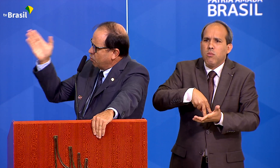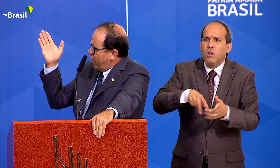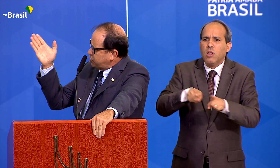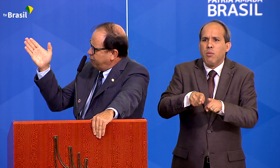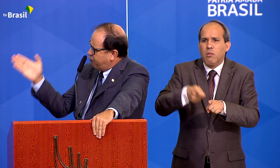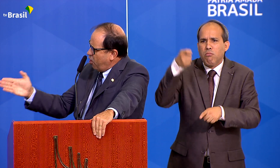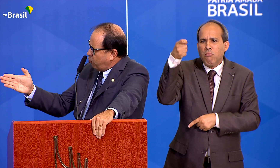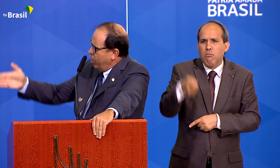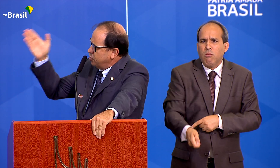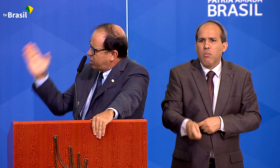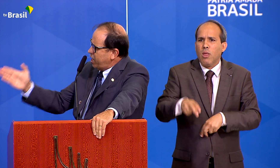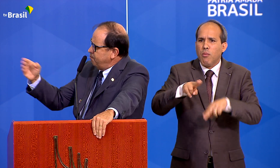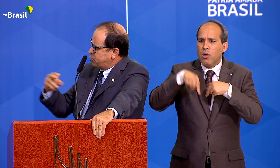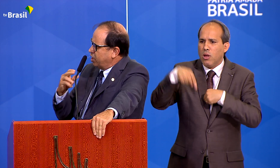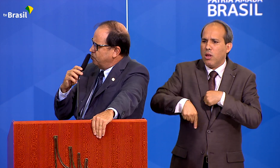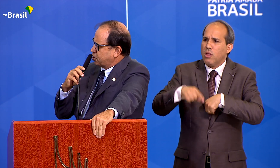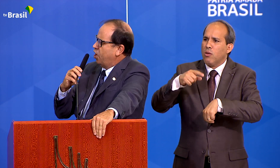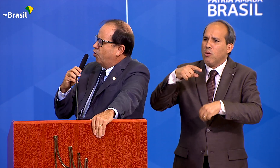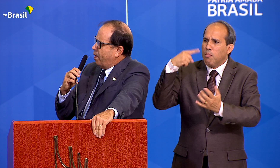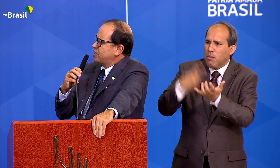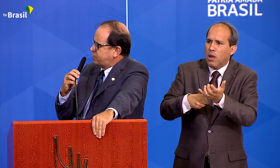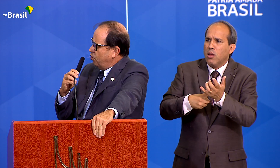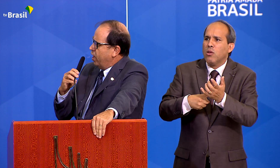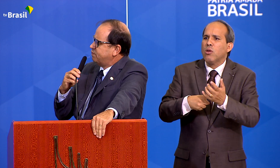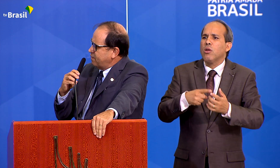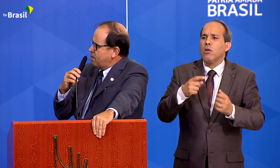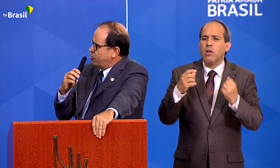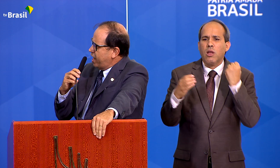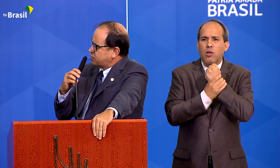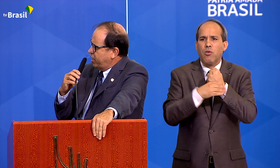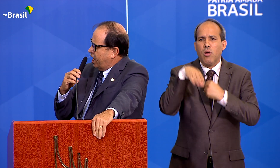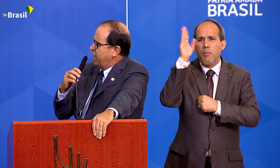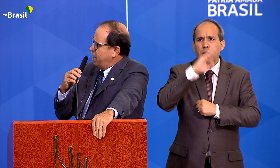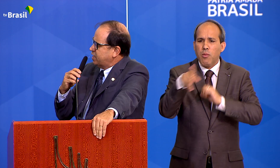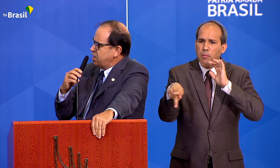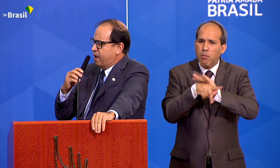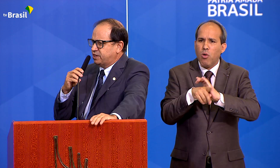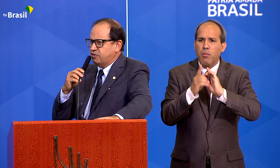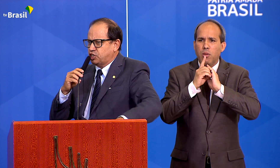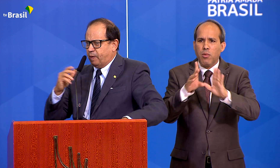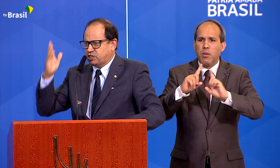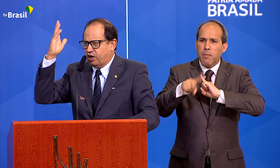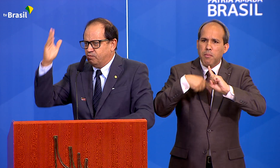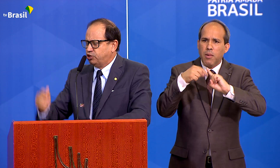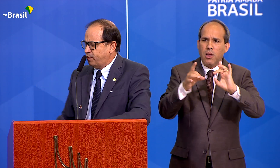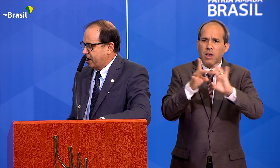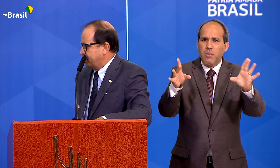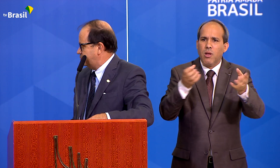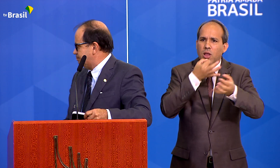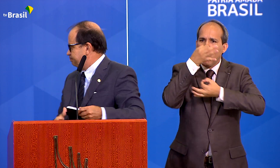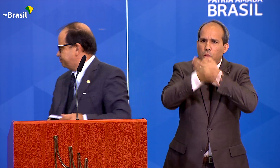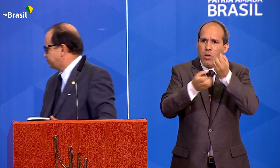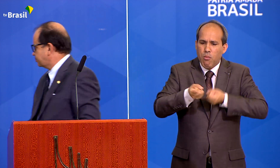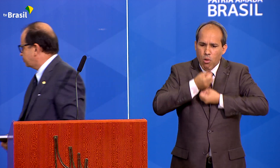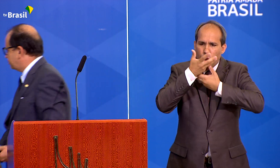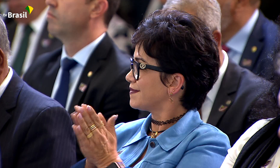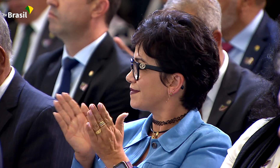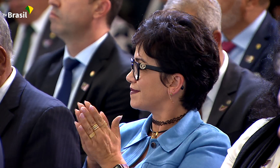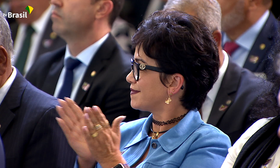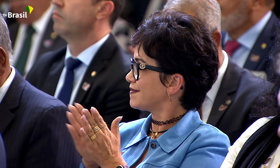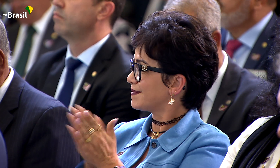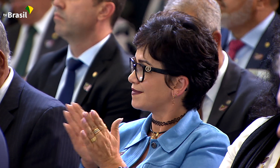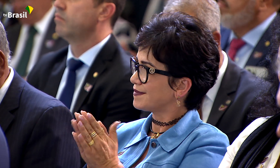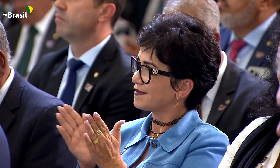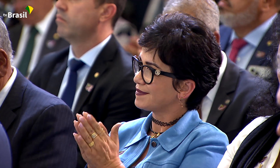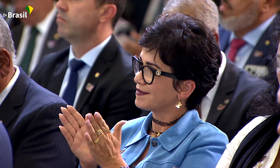determinados que com esse foco de garantirmos o Brasil da democracia e da liberdade de expressão Muito obrigado